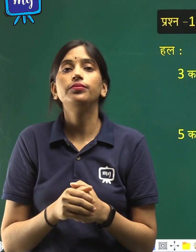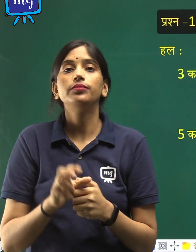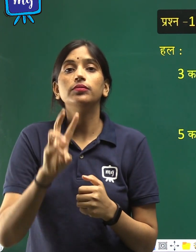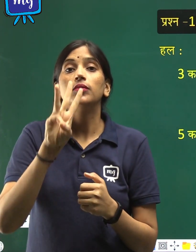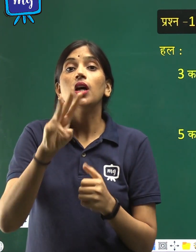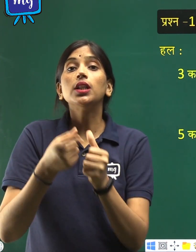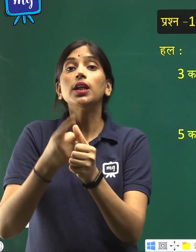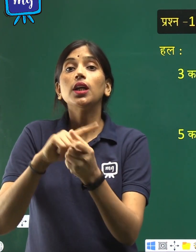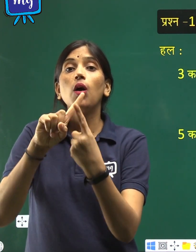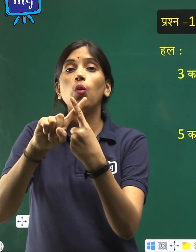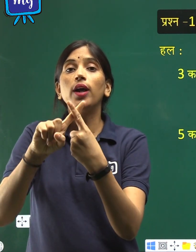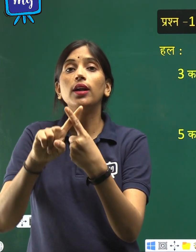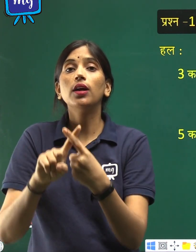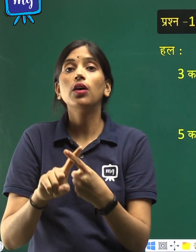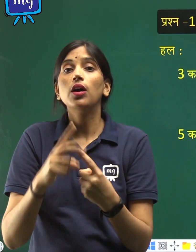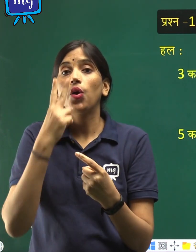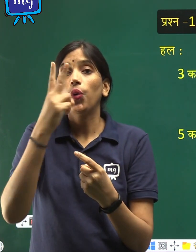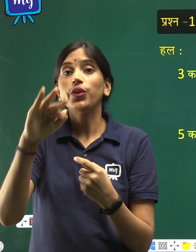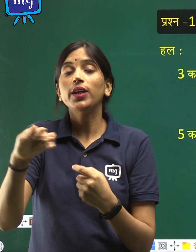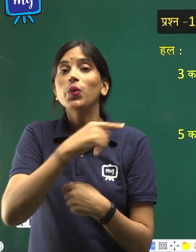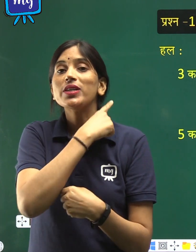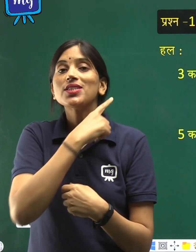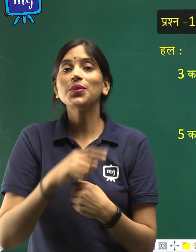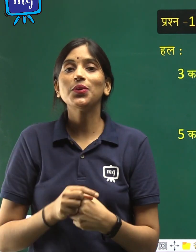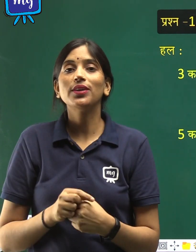3 का गुणन, देखो बच्चों,